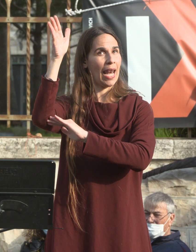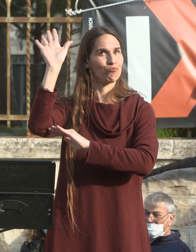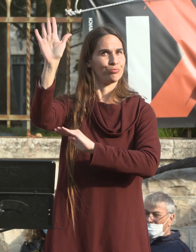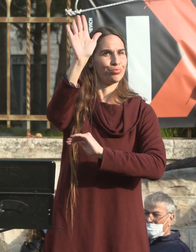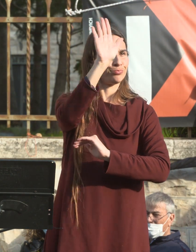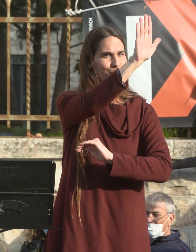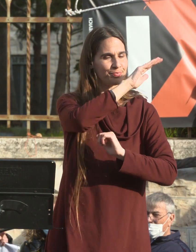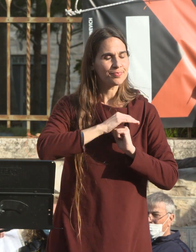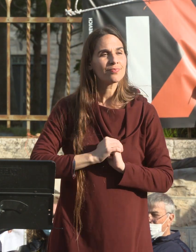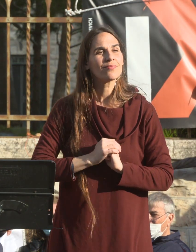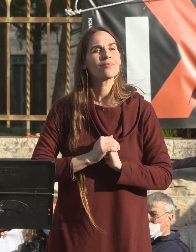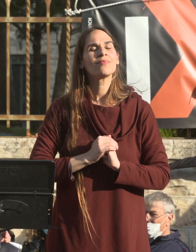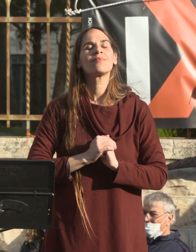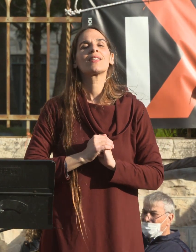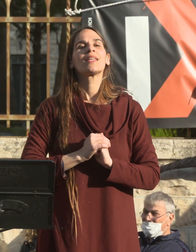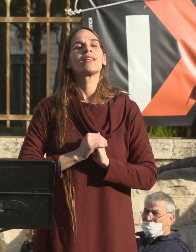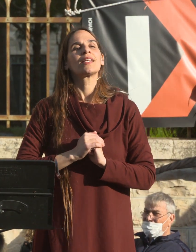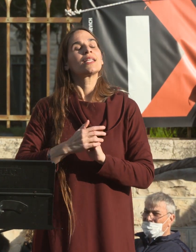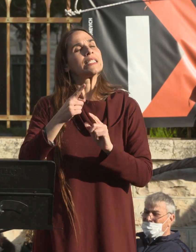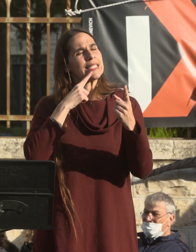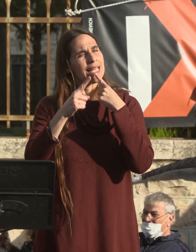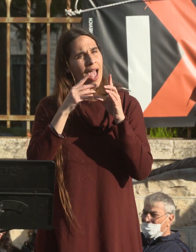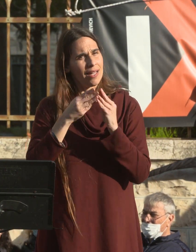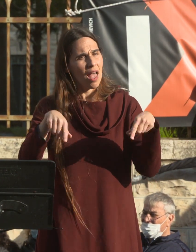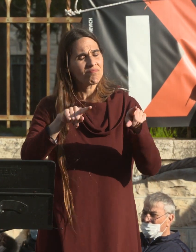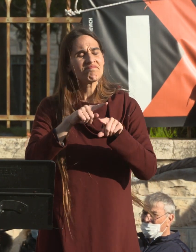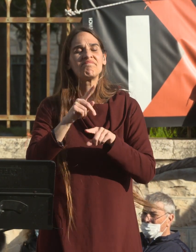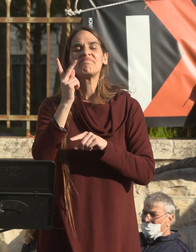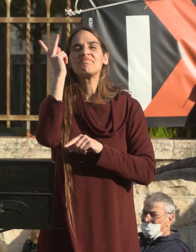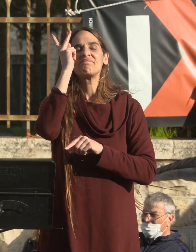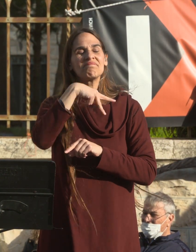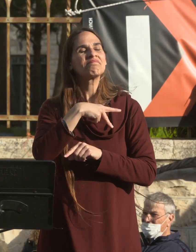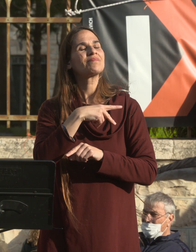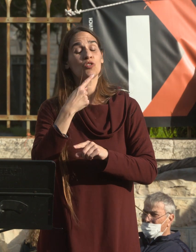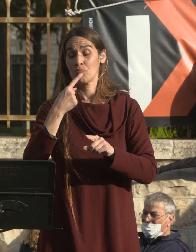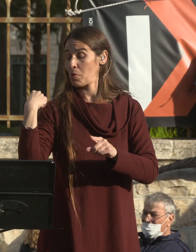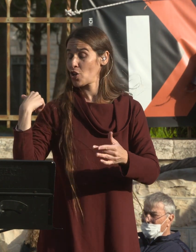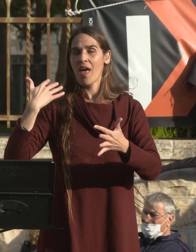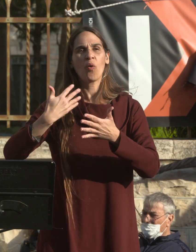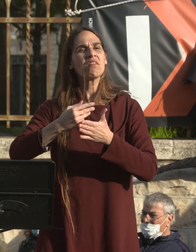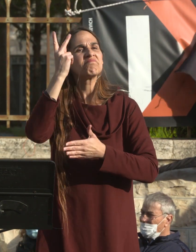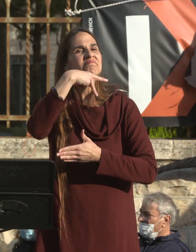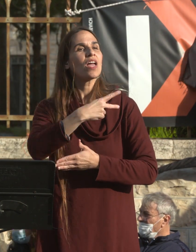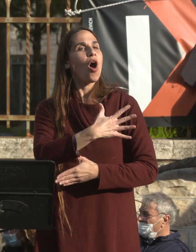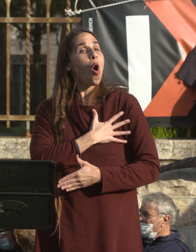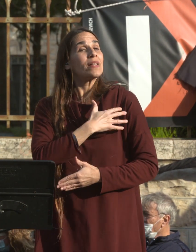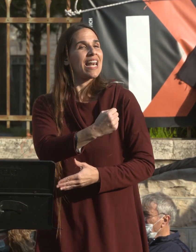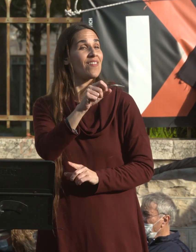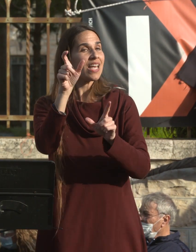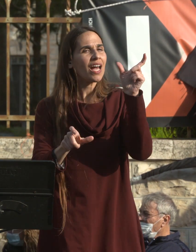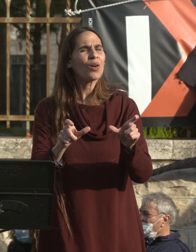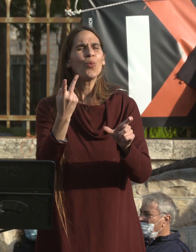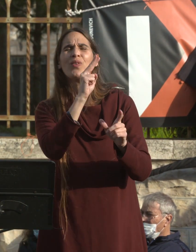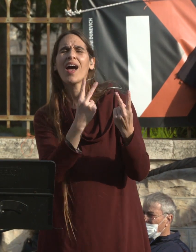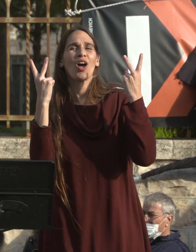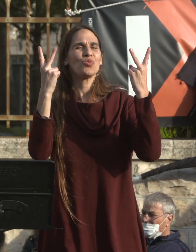בשיחה איתם סיפרתי להם שבשנה האחרונה גיליתי שאומץ לב אזרחי הוא נעלה לאין ארוך מאומץ